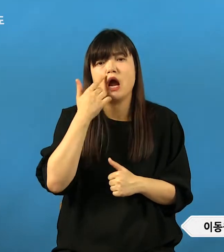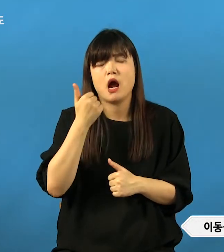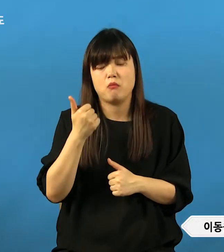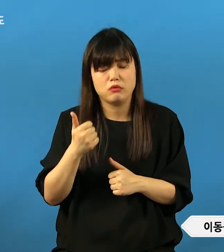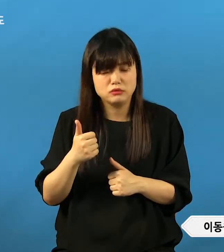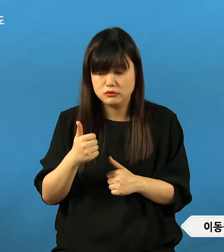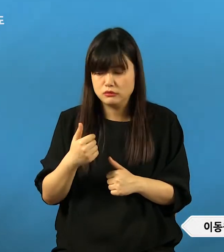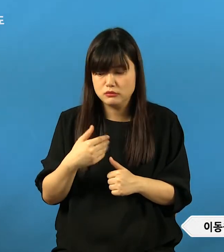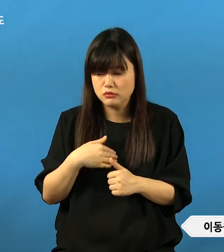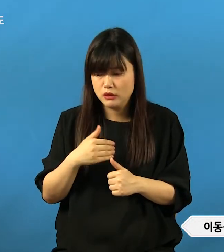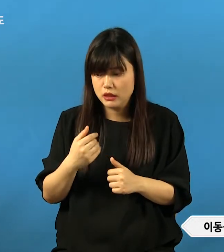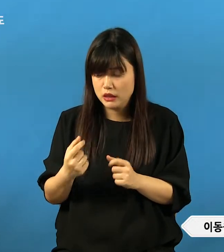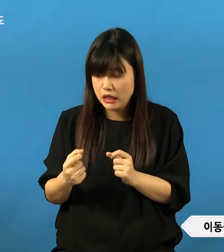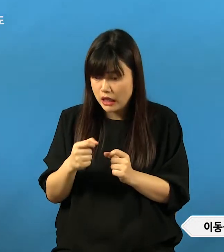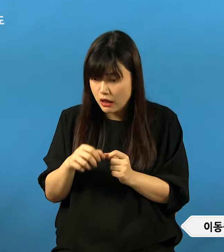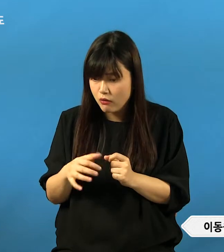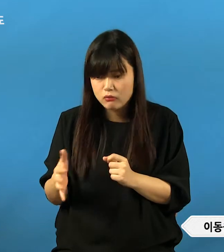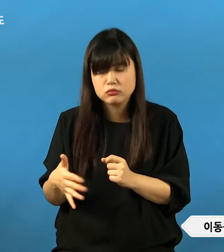아버지가 곁에 없었다고.